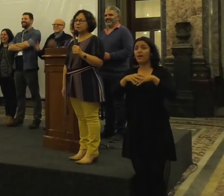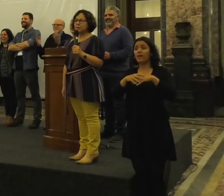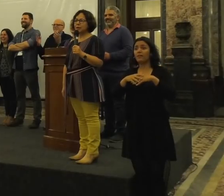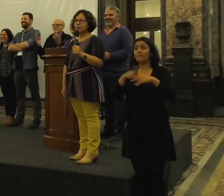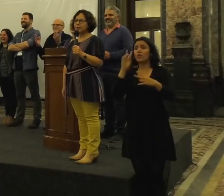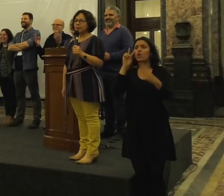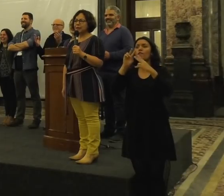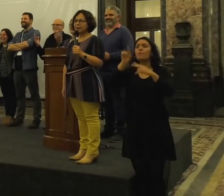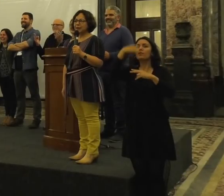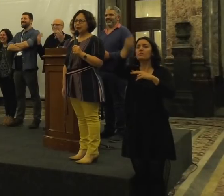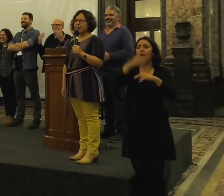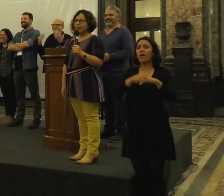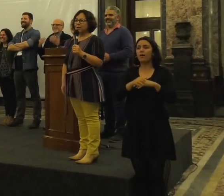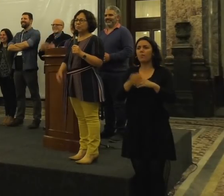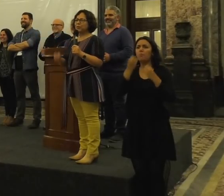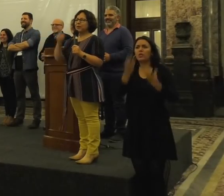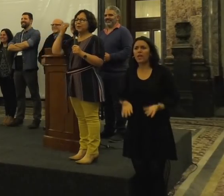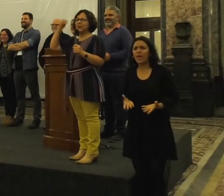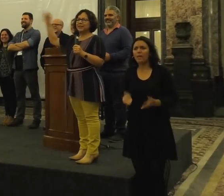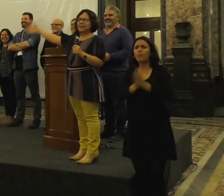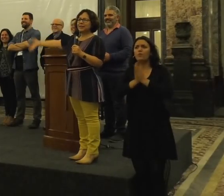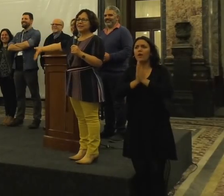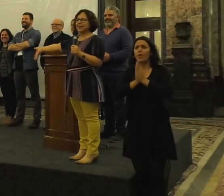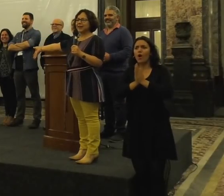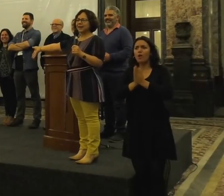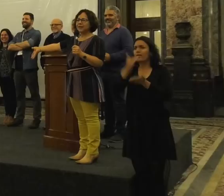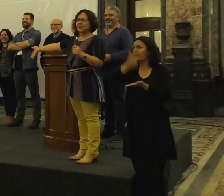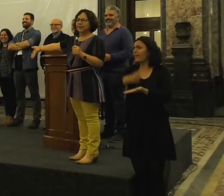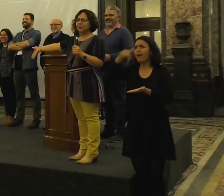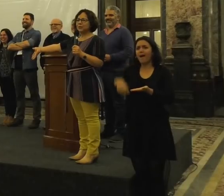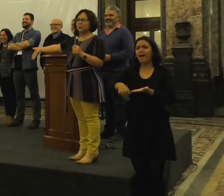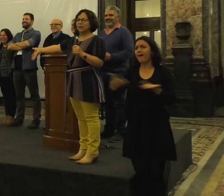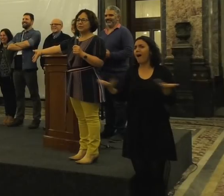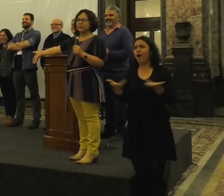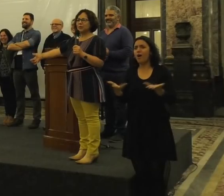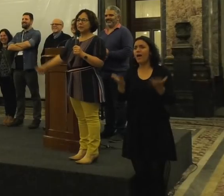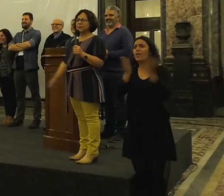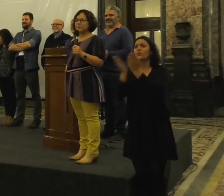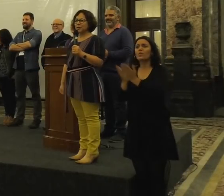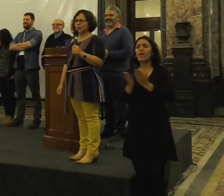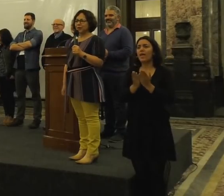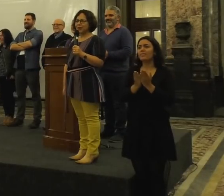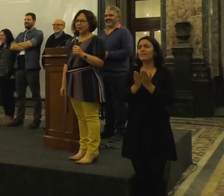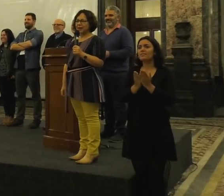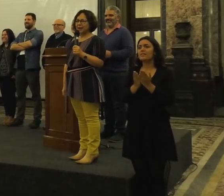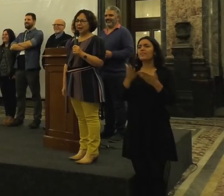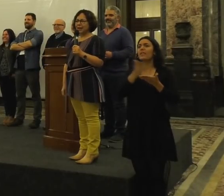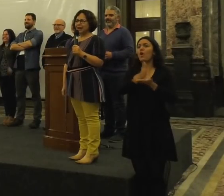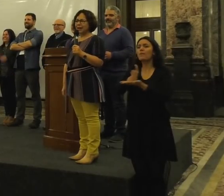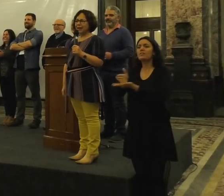¿Por qué se van? Por favor, tienen que estar acá. Los estudiantes de cooperación,